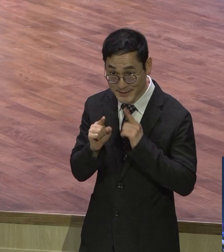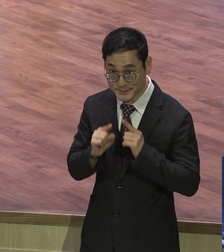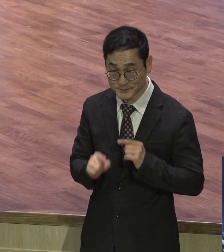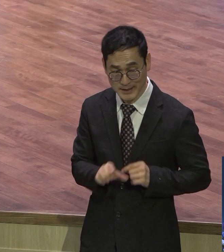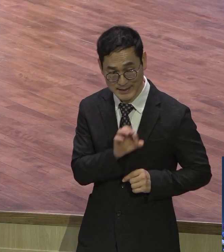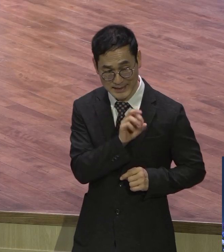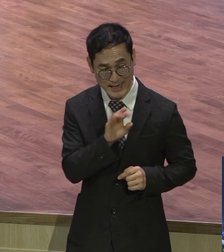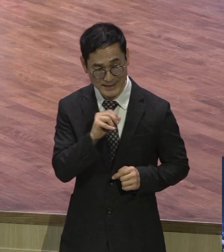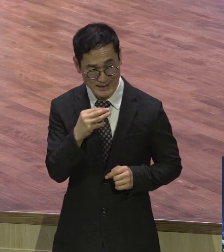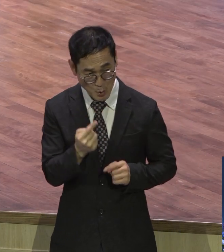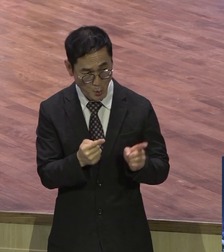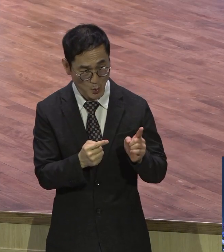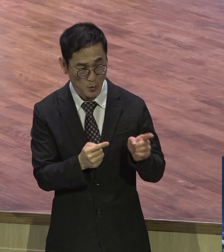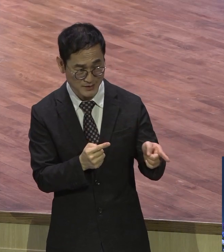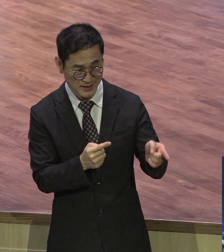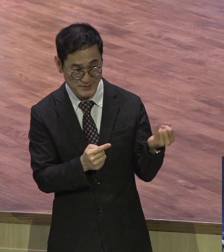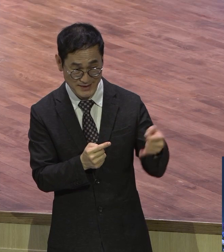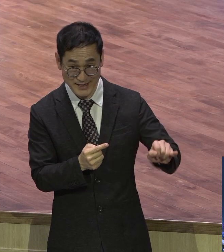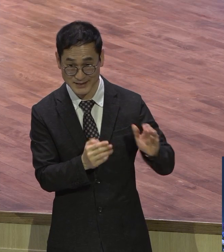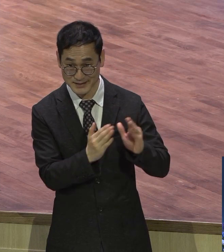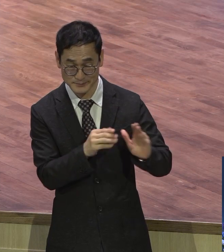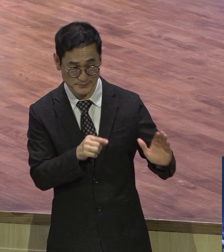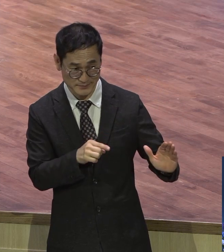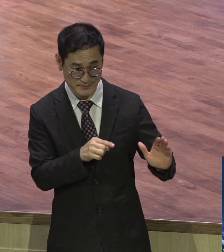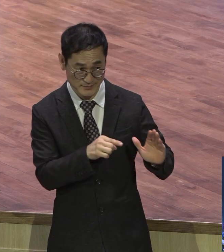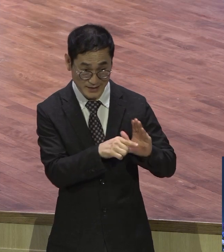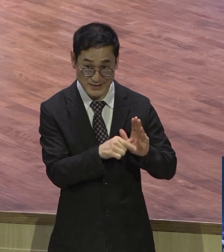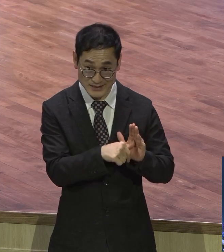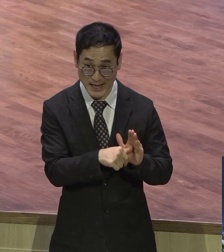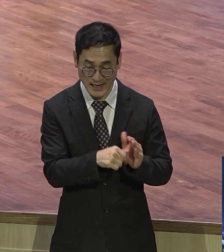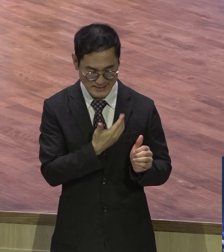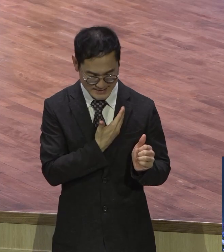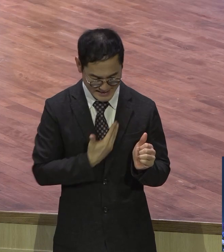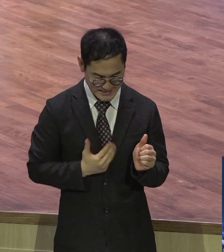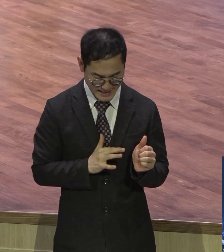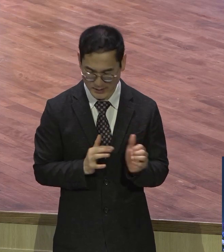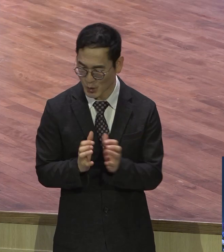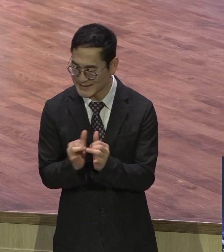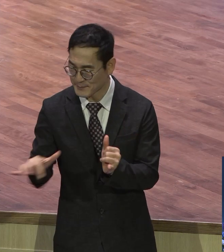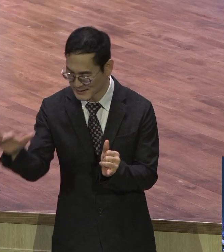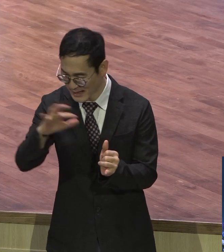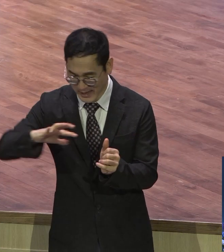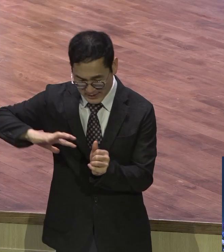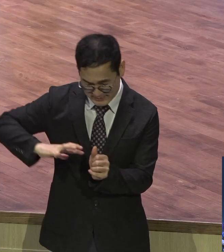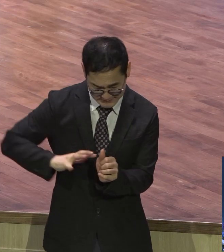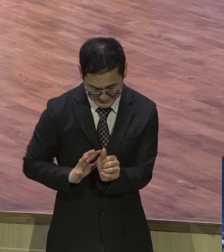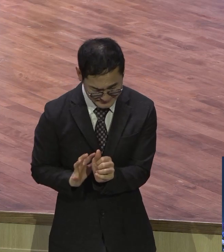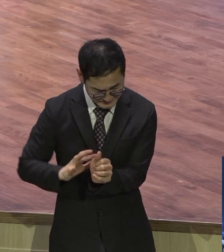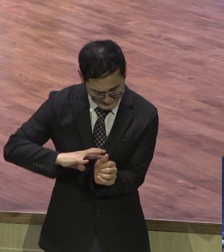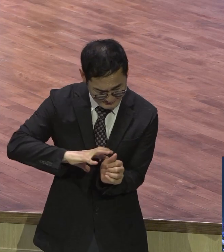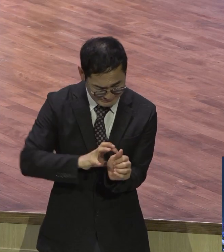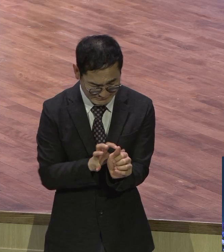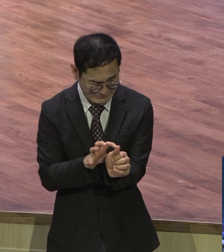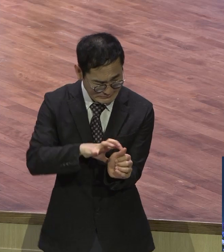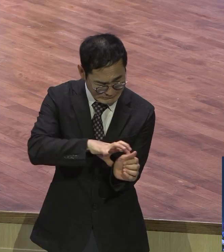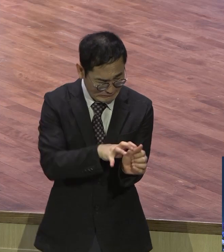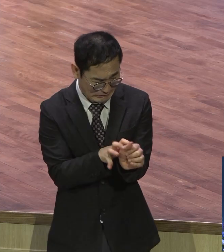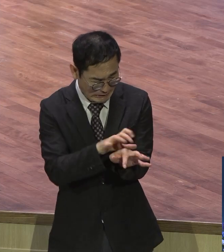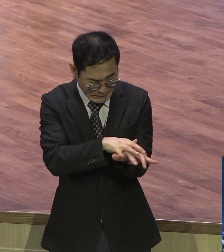야유집으로 이동하실 때에는 제자들 뿐만 아니라 많은 우리들이 밀려있어요. 밀려있어요.